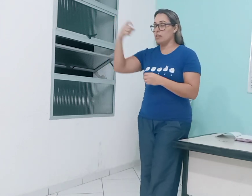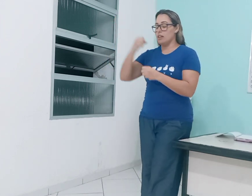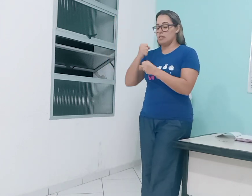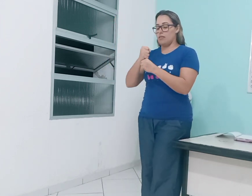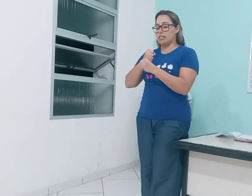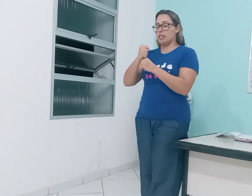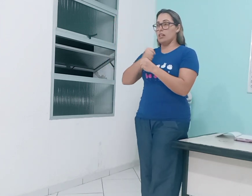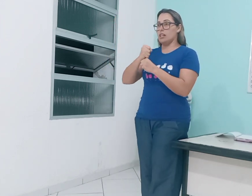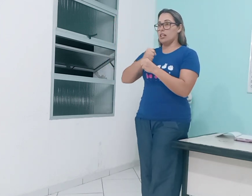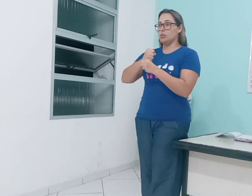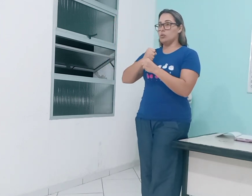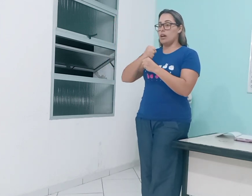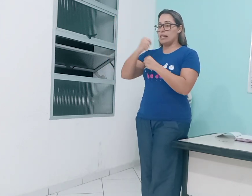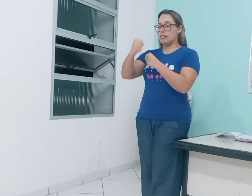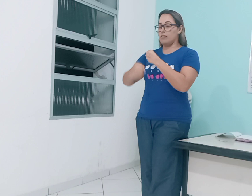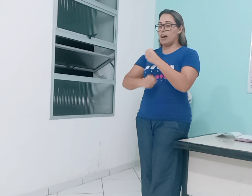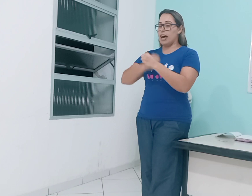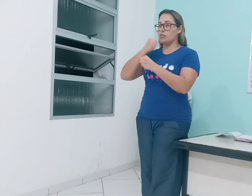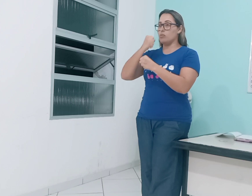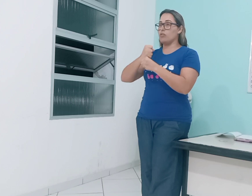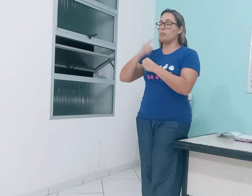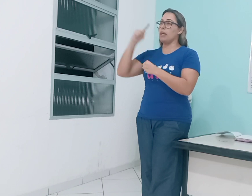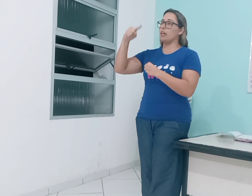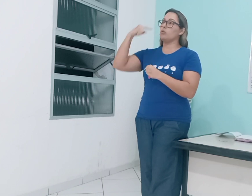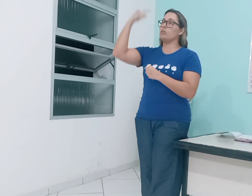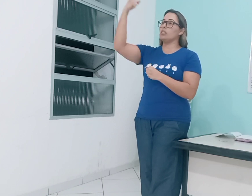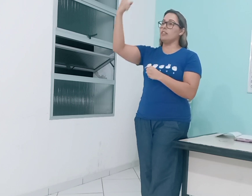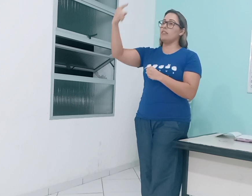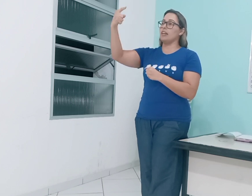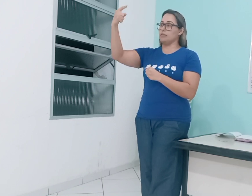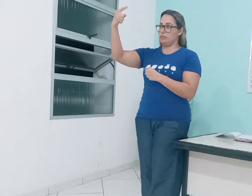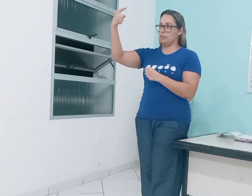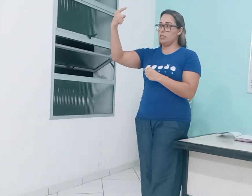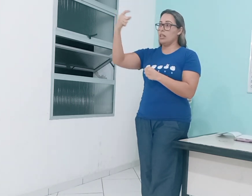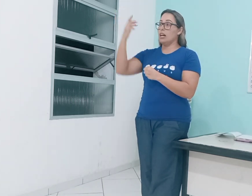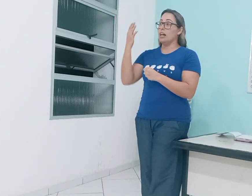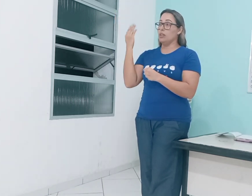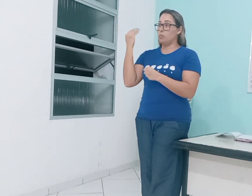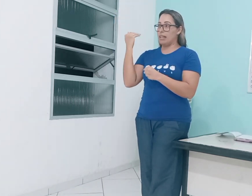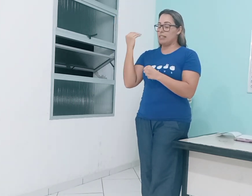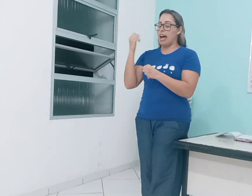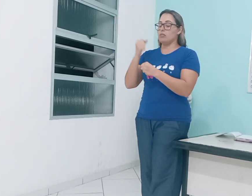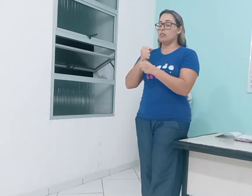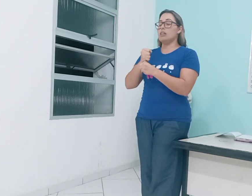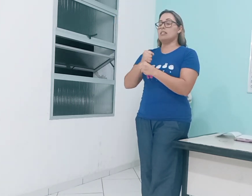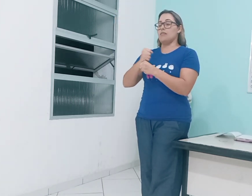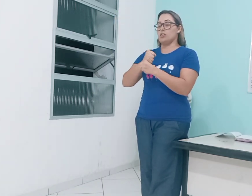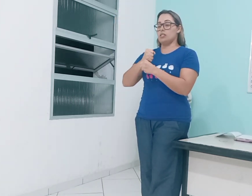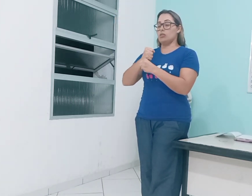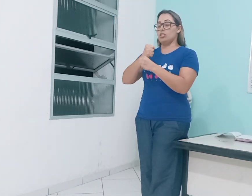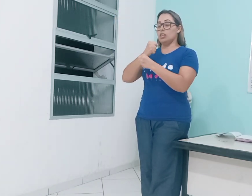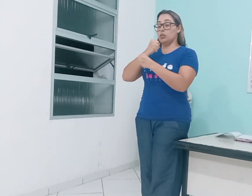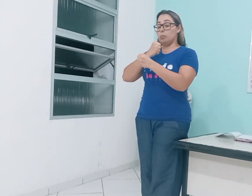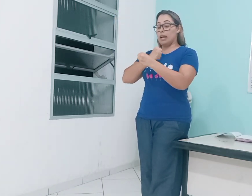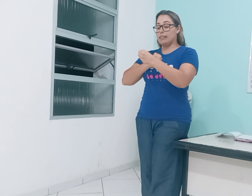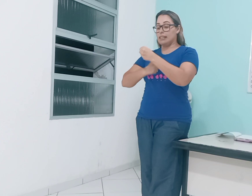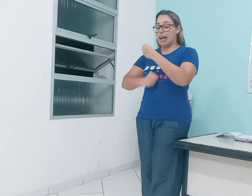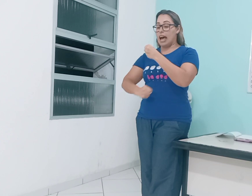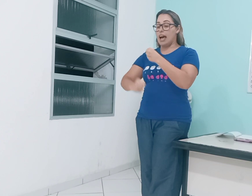Vai fazer ano, aí você faz o movimento que vem. Ano passado, você vai fazer o sinal de ano para